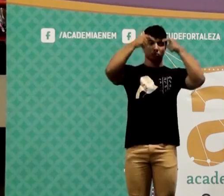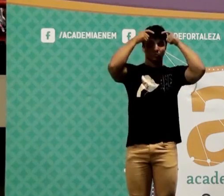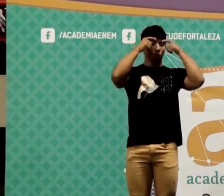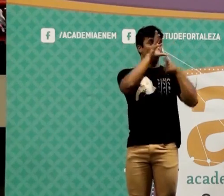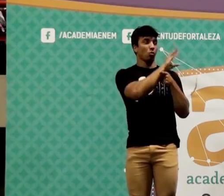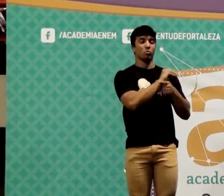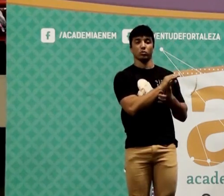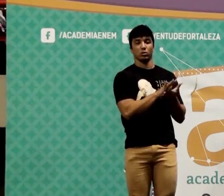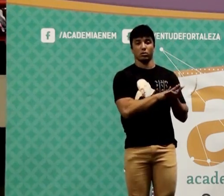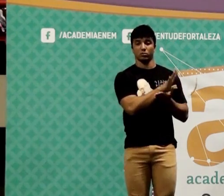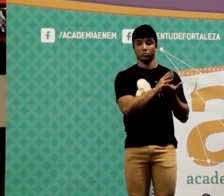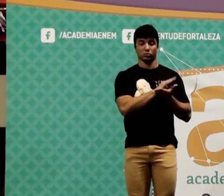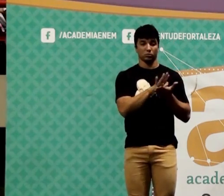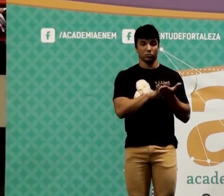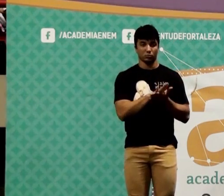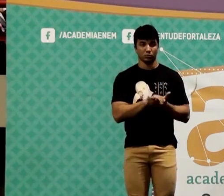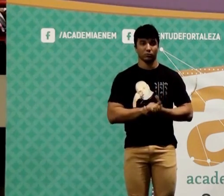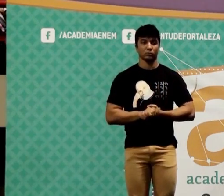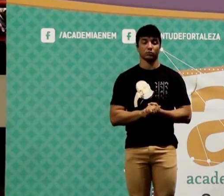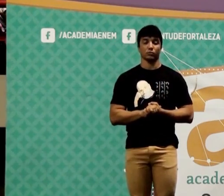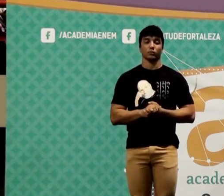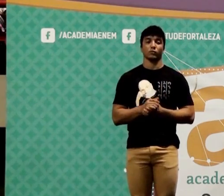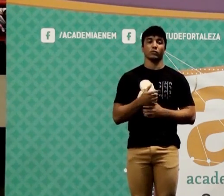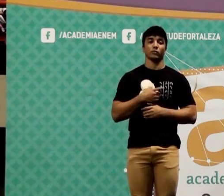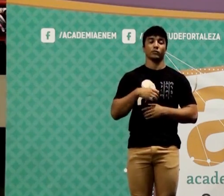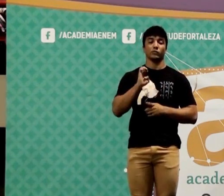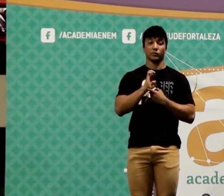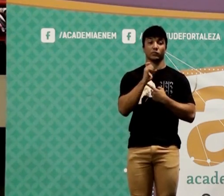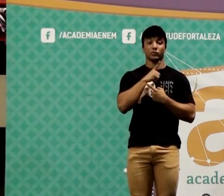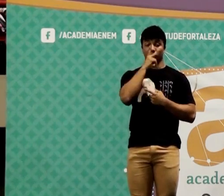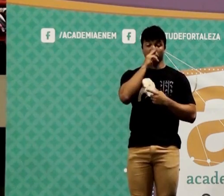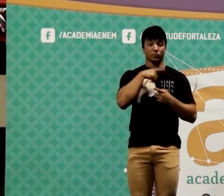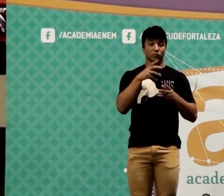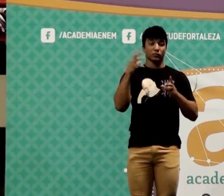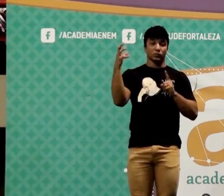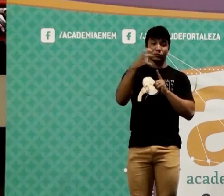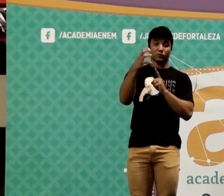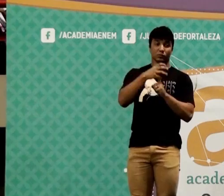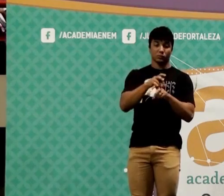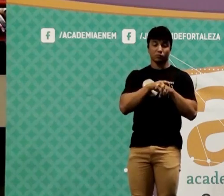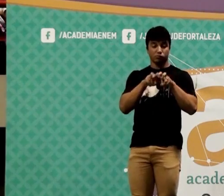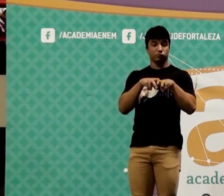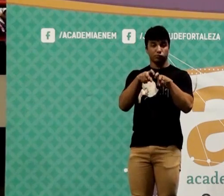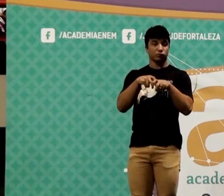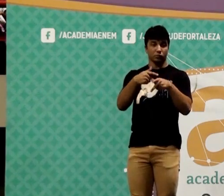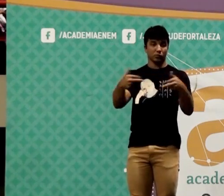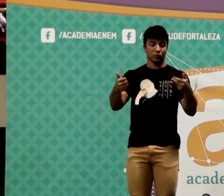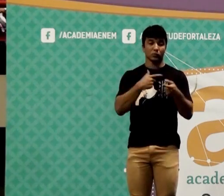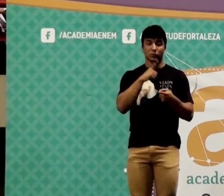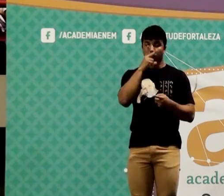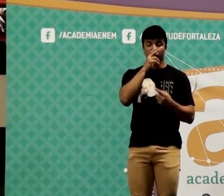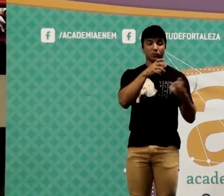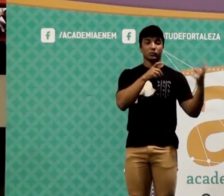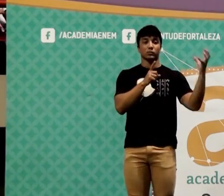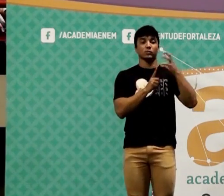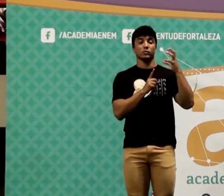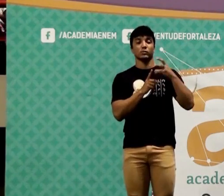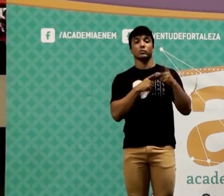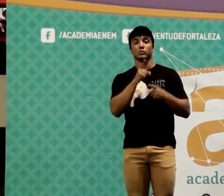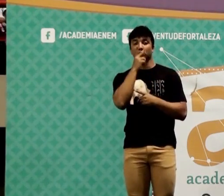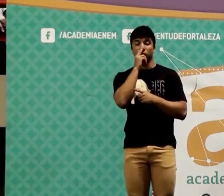apartheid foi inspirada pela luta dos negros nos Estados Unidos. Tá certo? D.